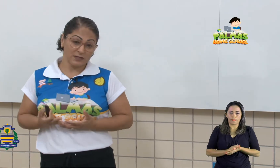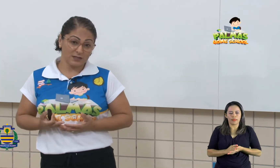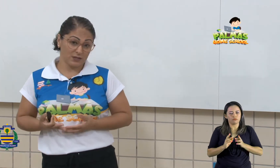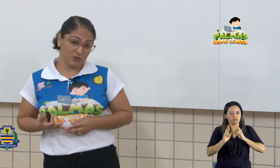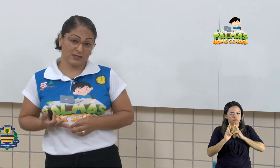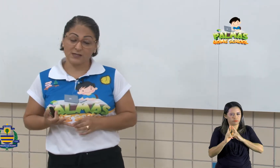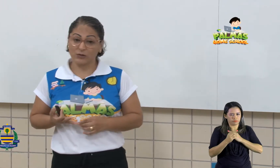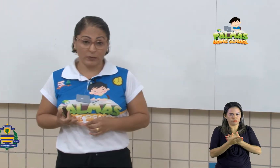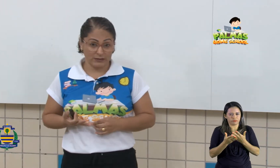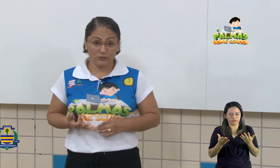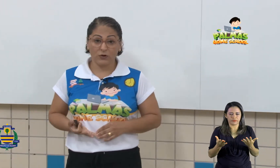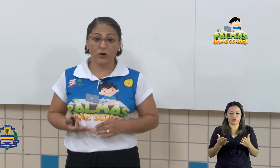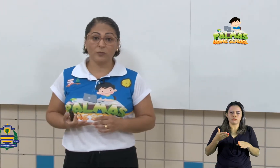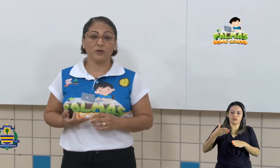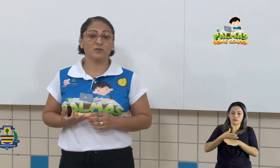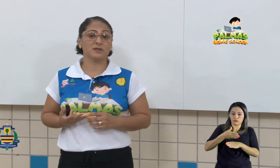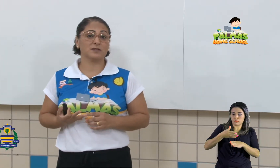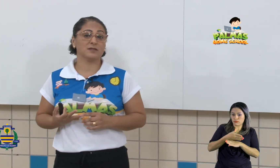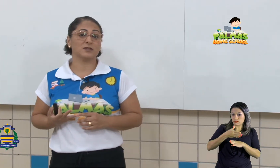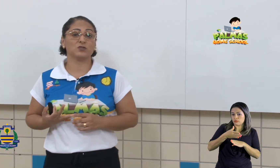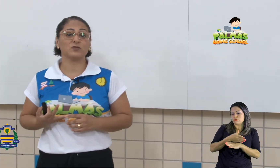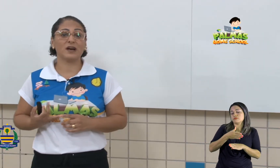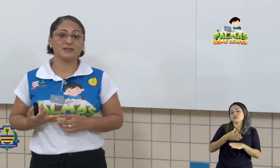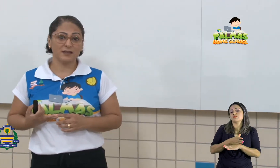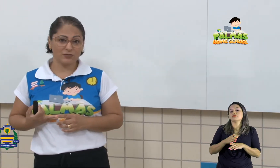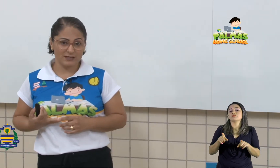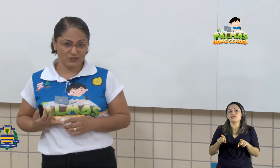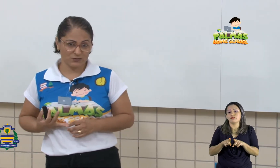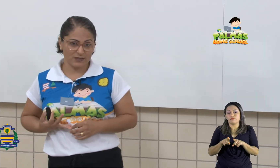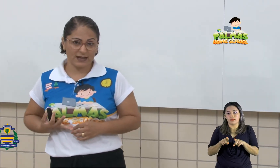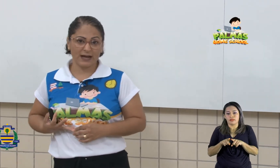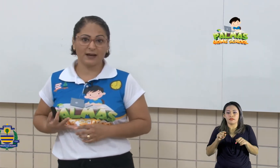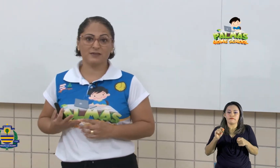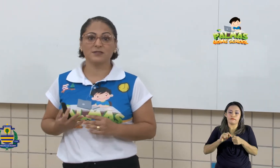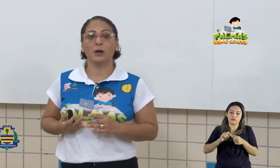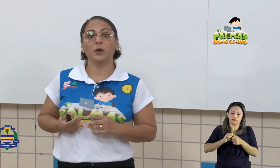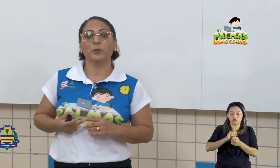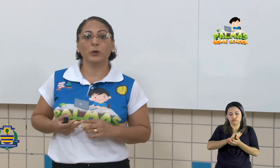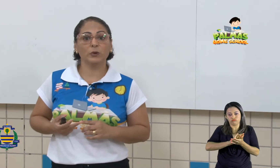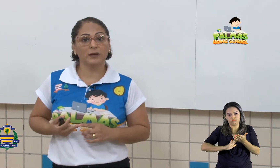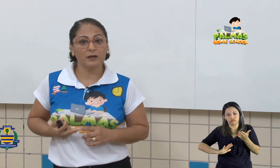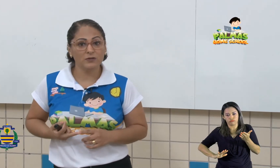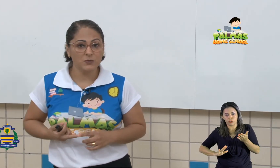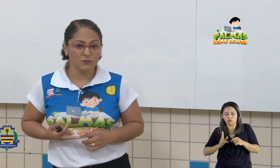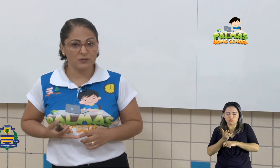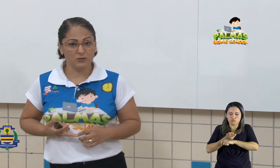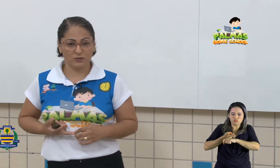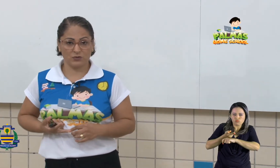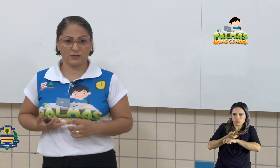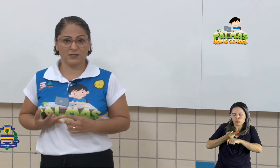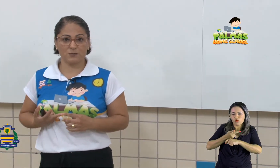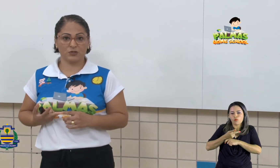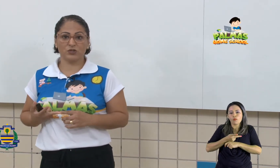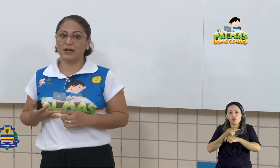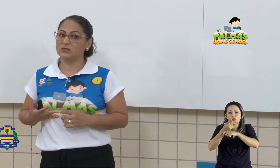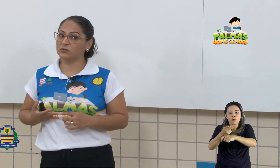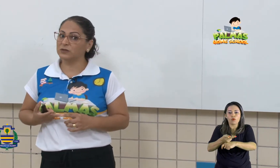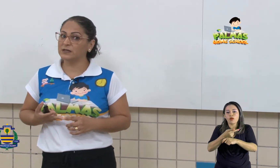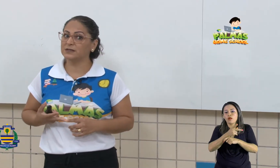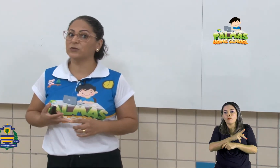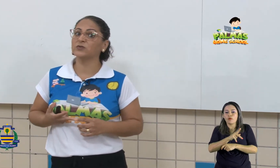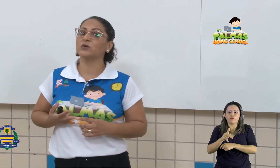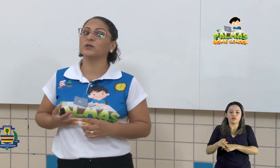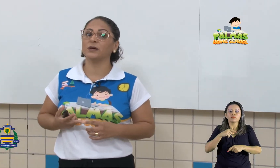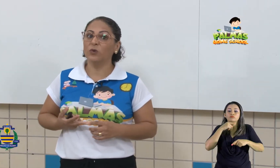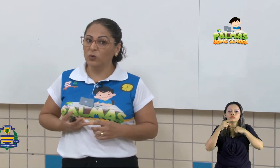que vocês estejam acessando a plataforma, que vocês estejam fazendo as atividades, procurando os professores de vocês para tirar as